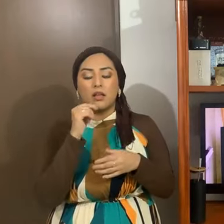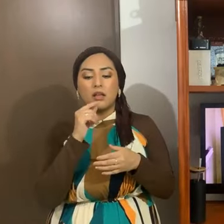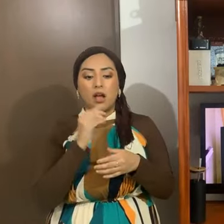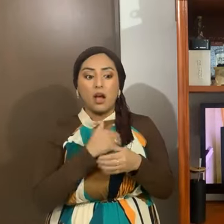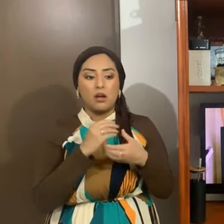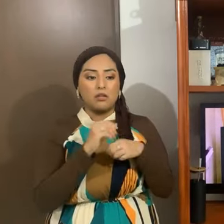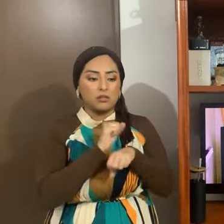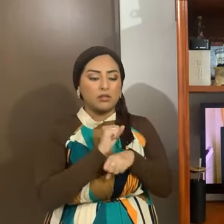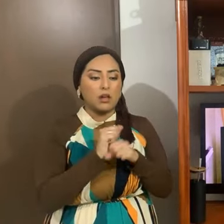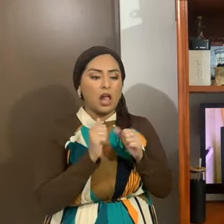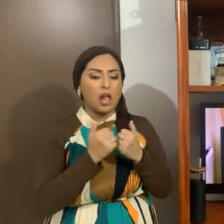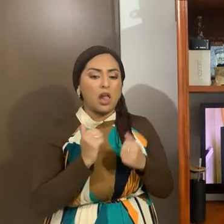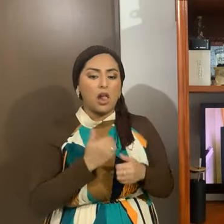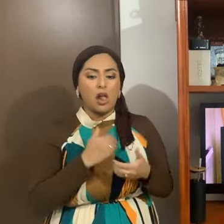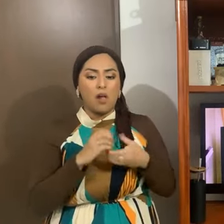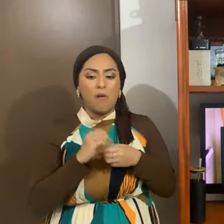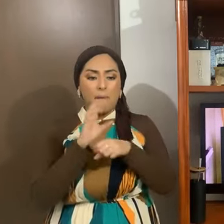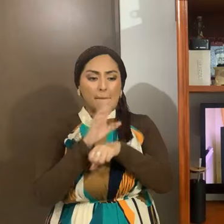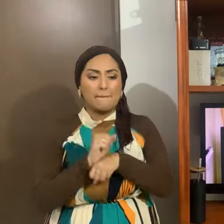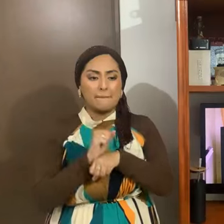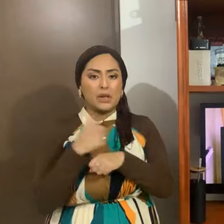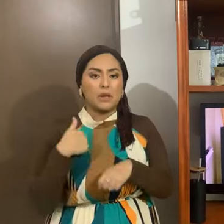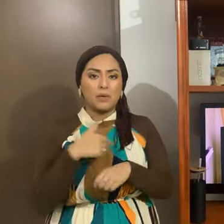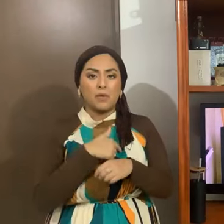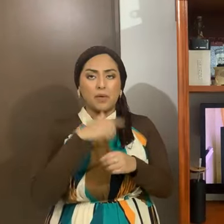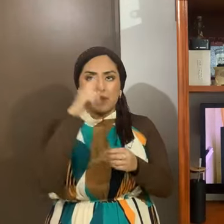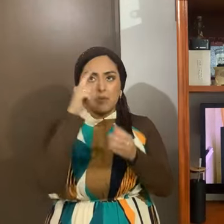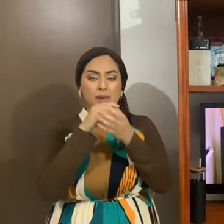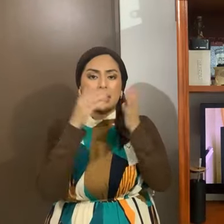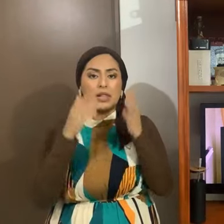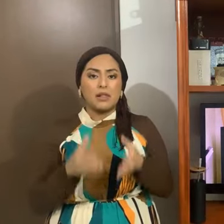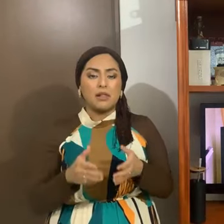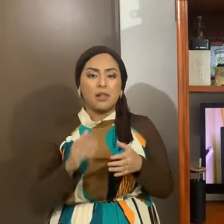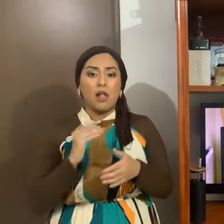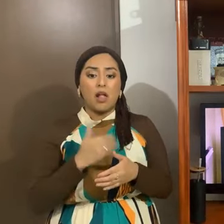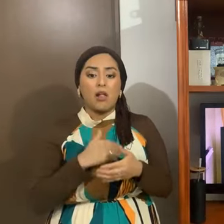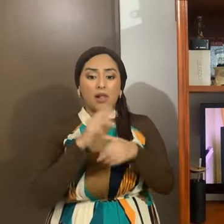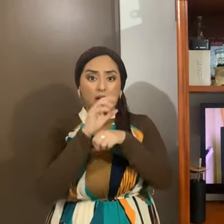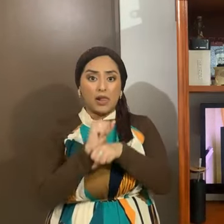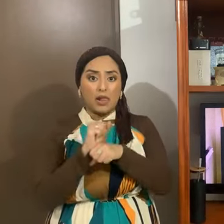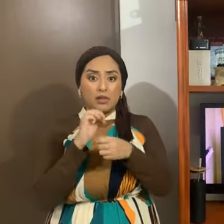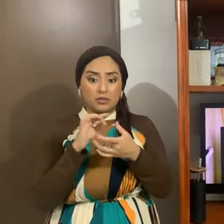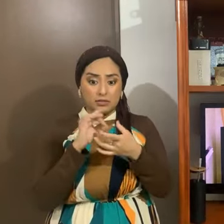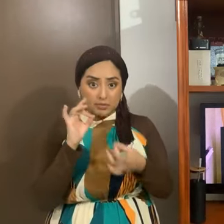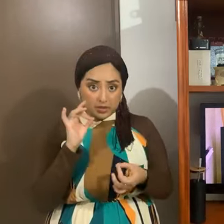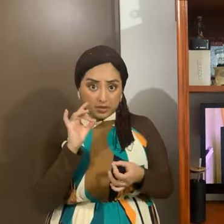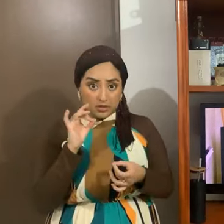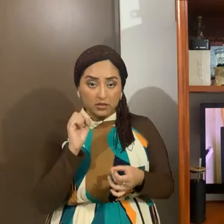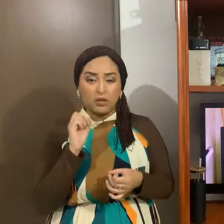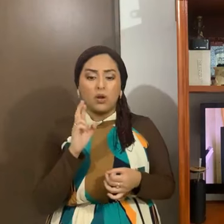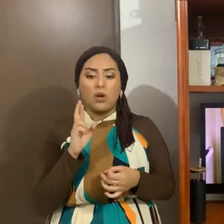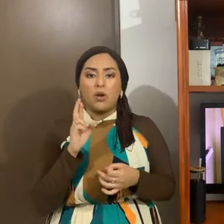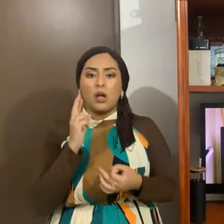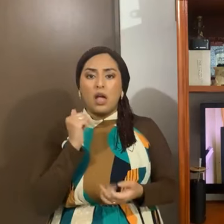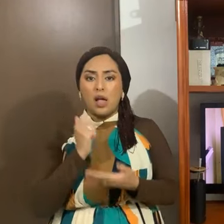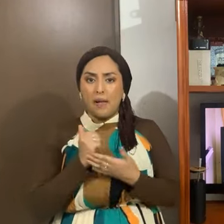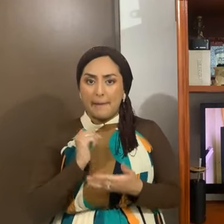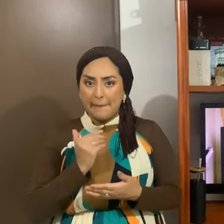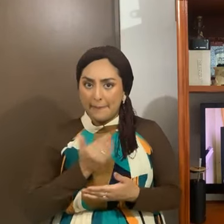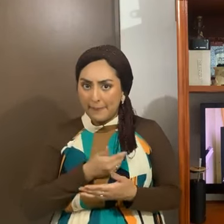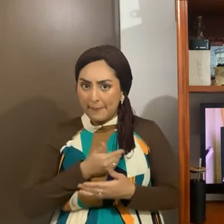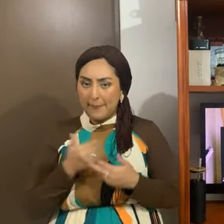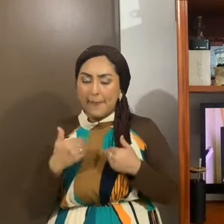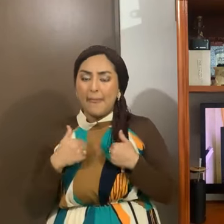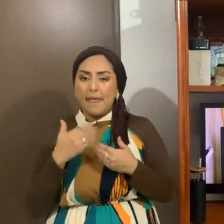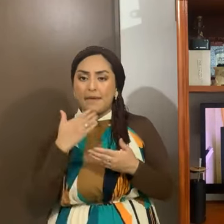secular. ¿Cómo están nuestros hábitos como creyentes? Nuestros hábitos son espirituales, son hábitos que nos ayudan a